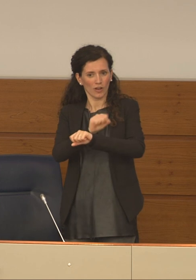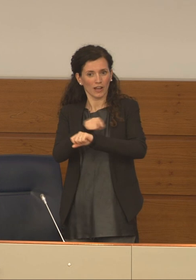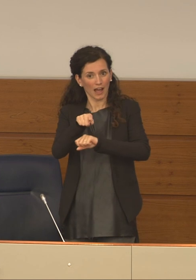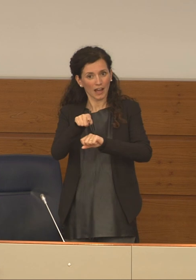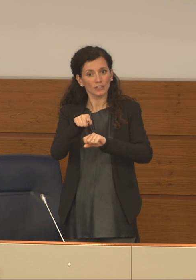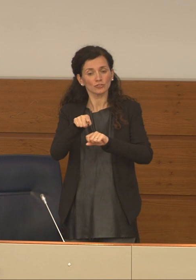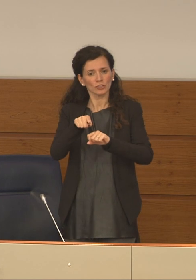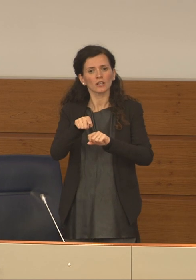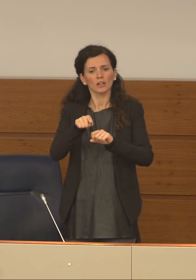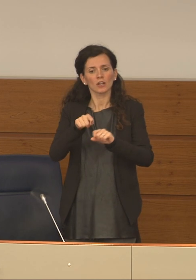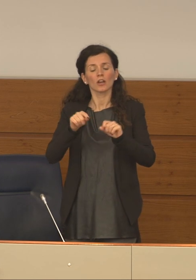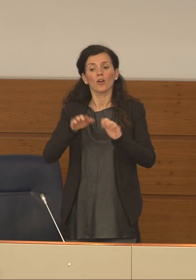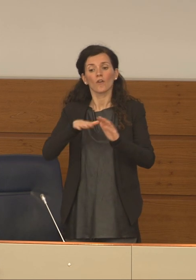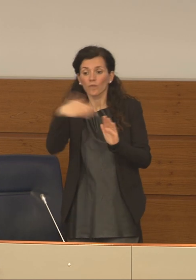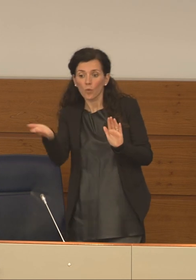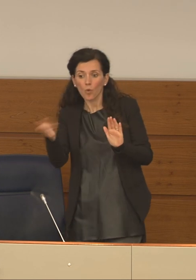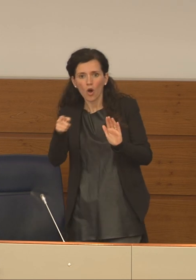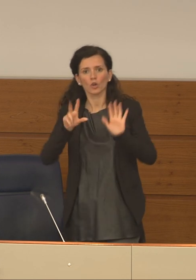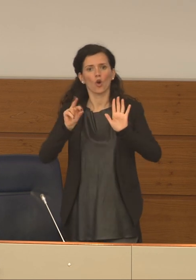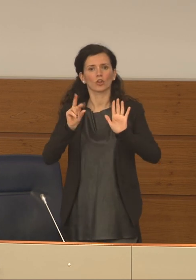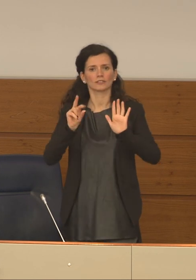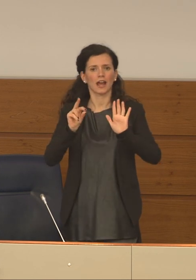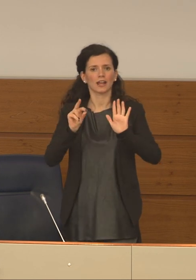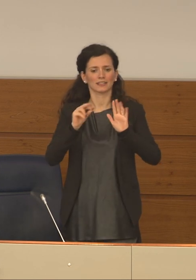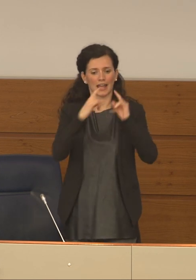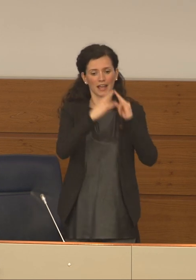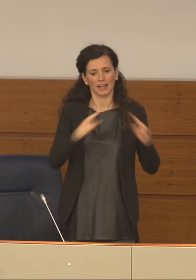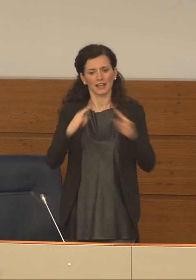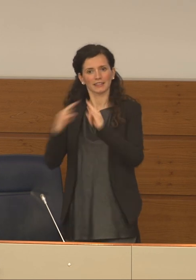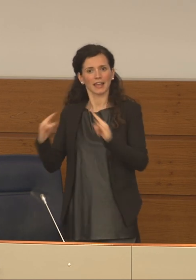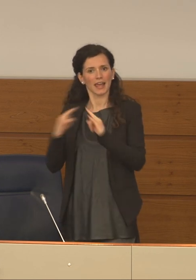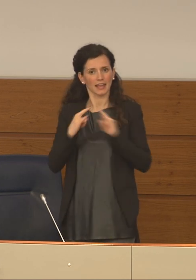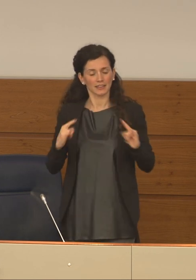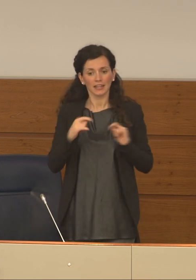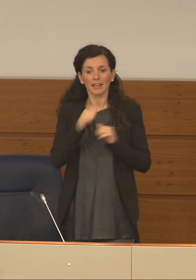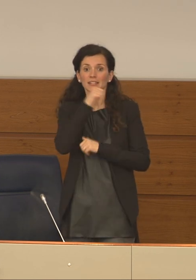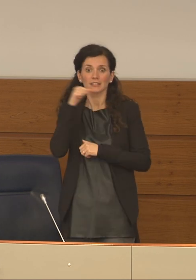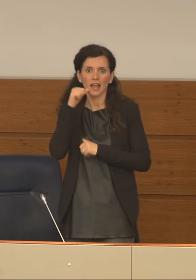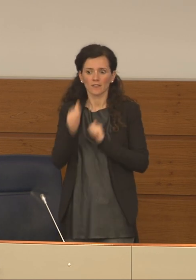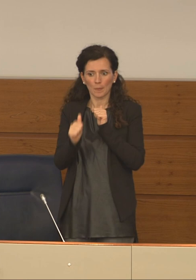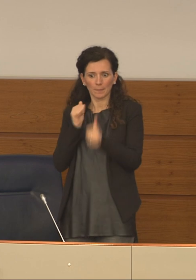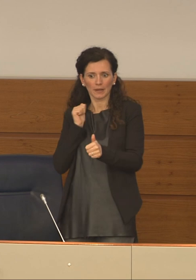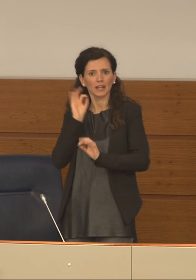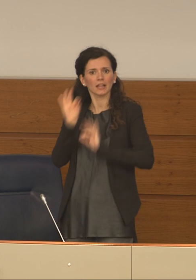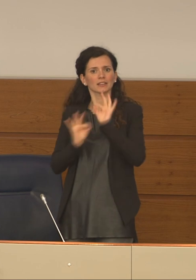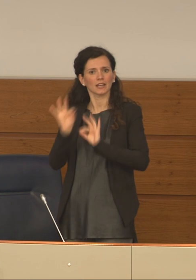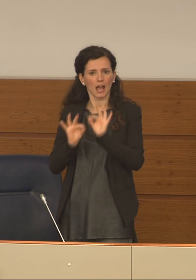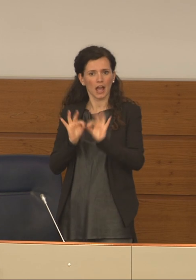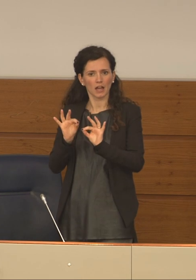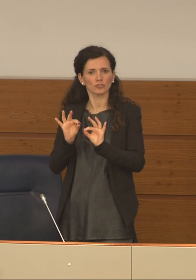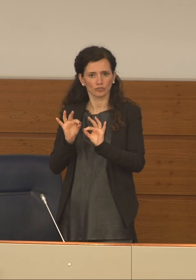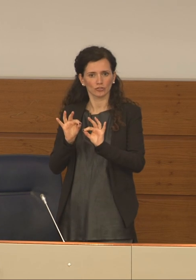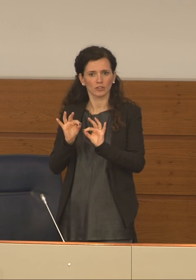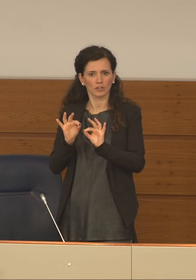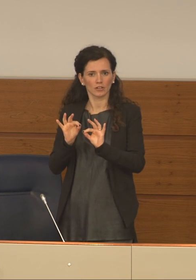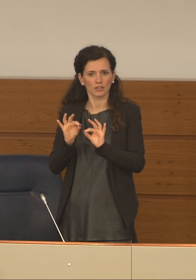80 tende che servono per il pre triage nelle case